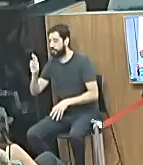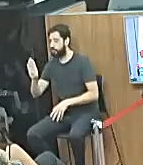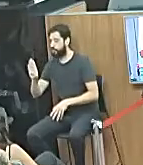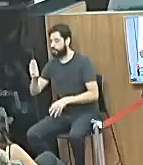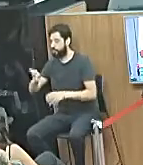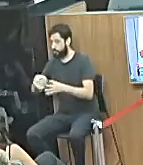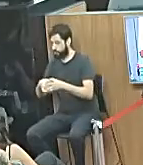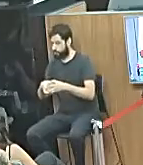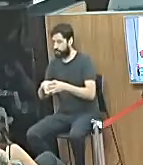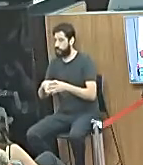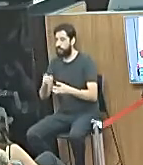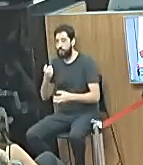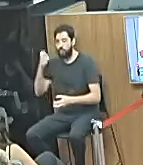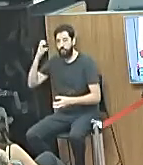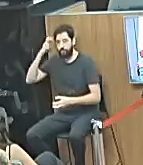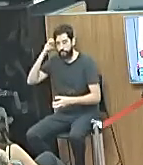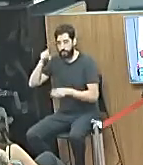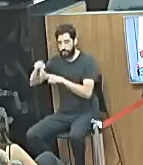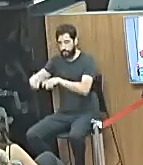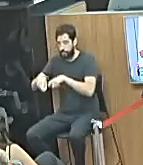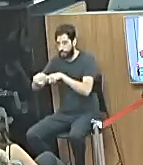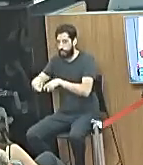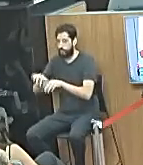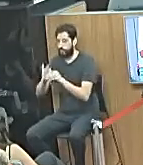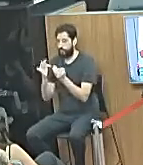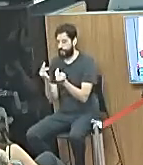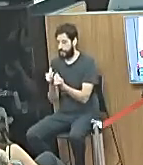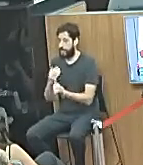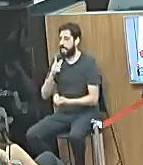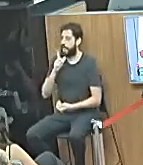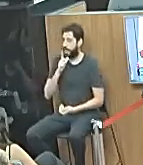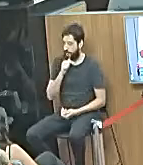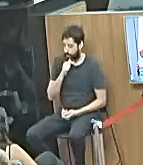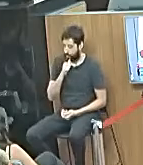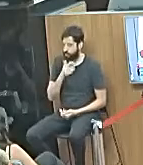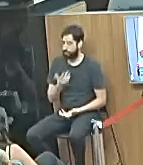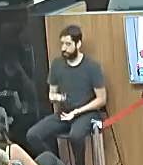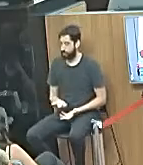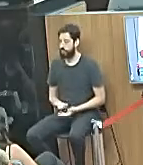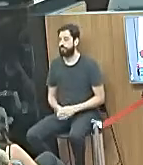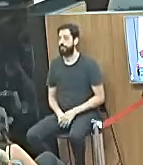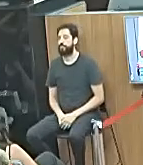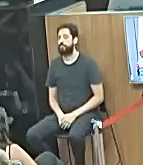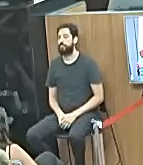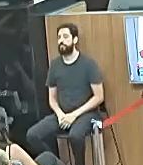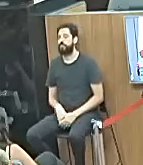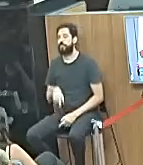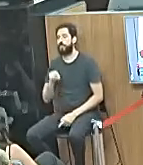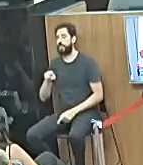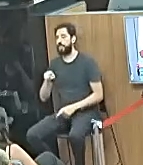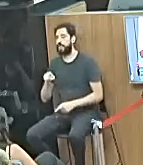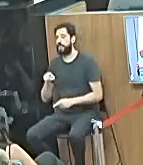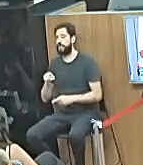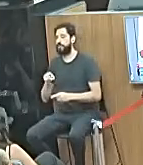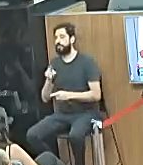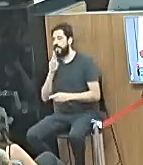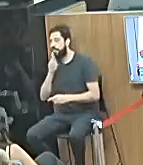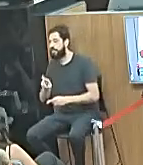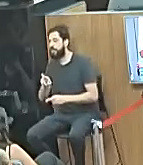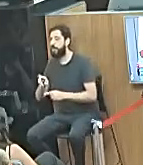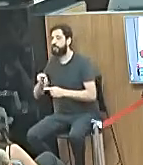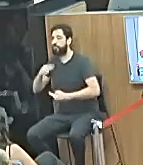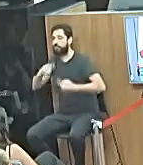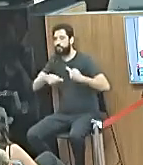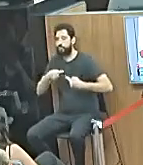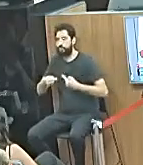familiar e águas como resultado das discussões foram apresentadas sugestões